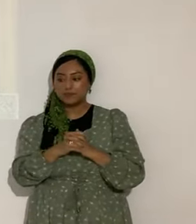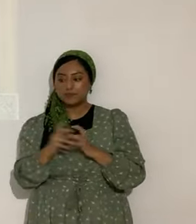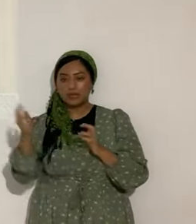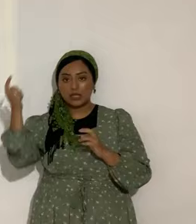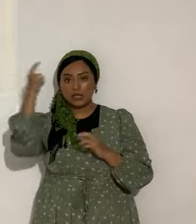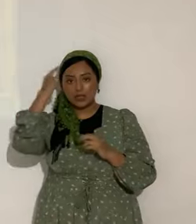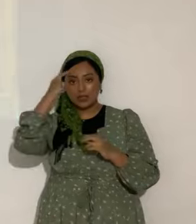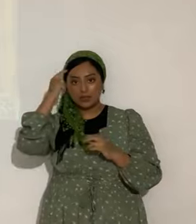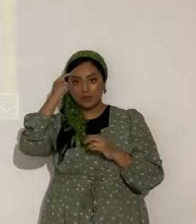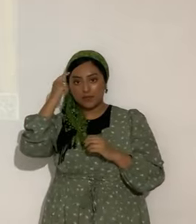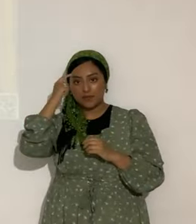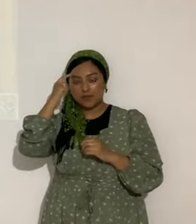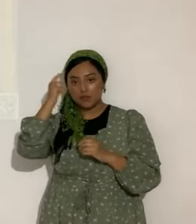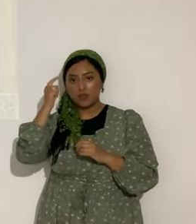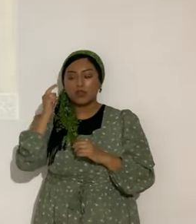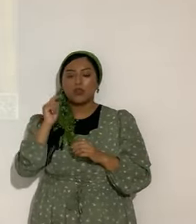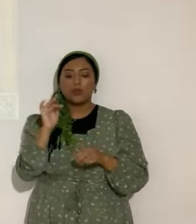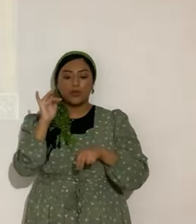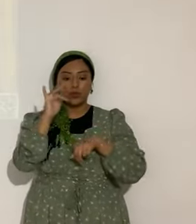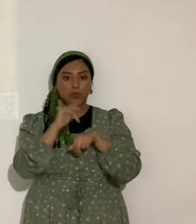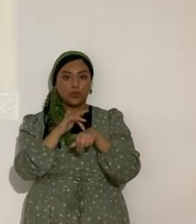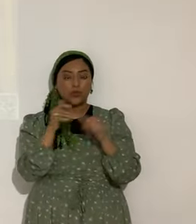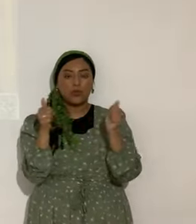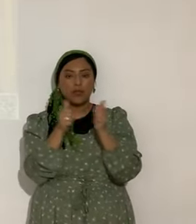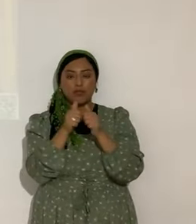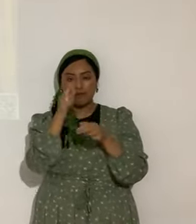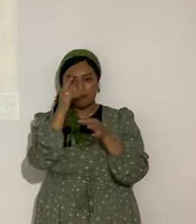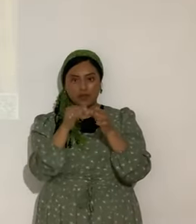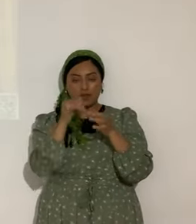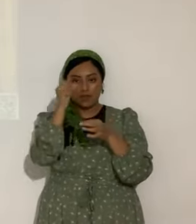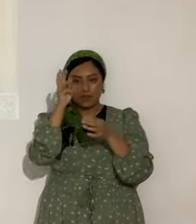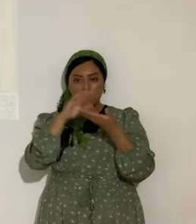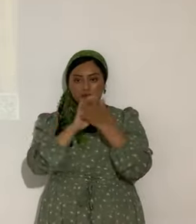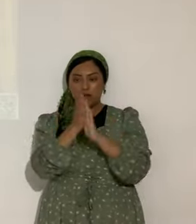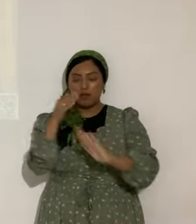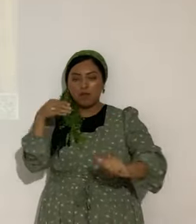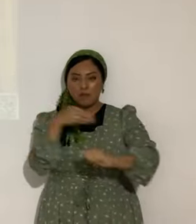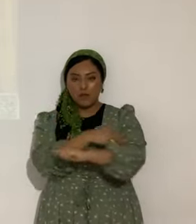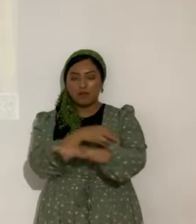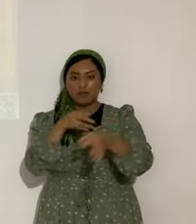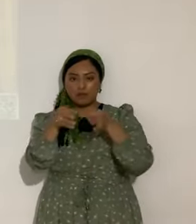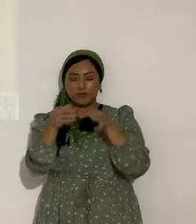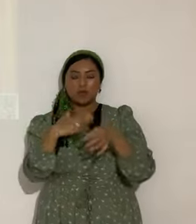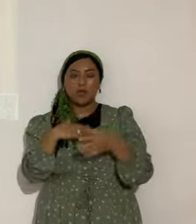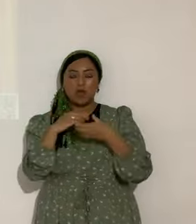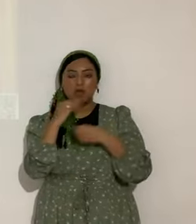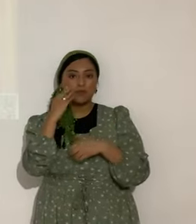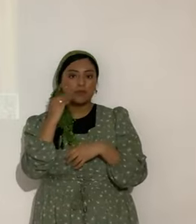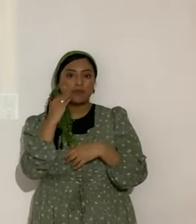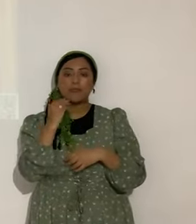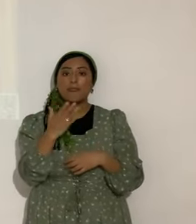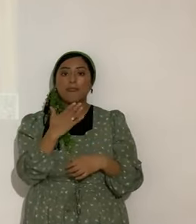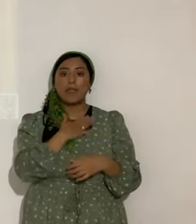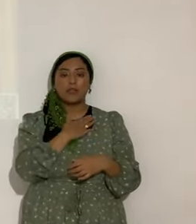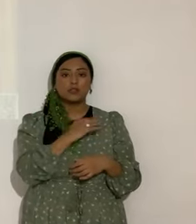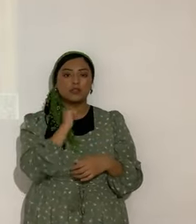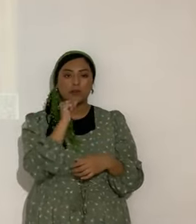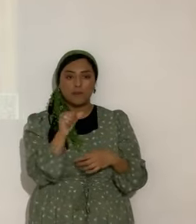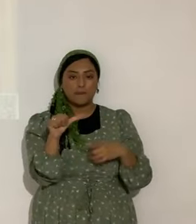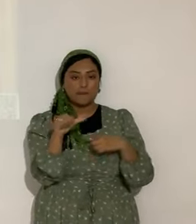subconsciente. Tocada por la fe en Yashua. Es superpoderosa. Les voy a platicar una experiencia. Yo no practico con mis